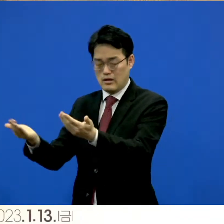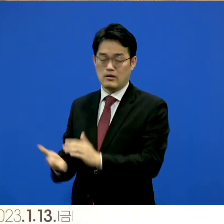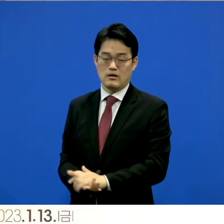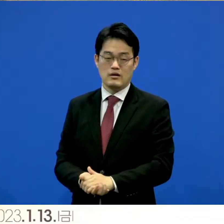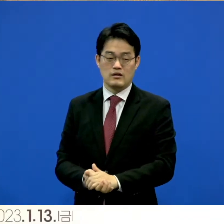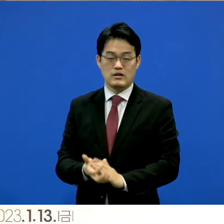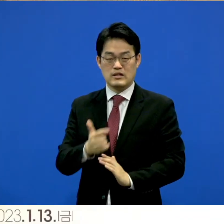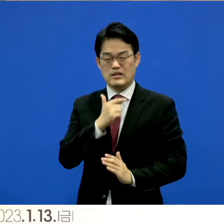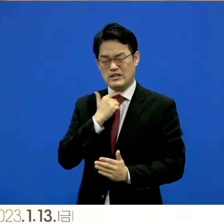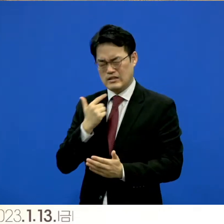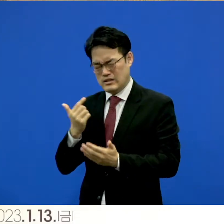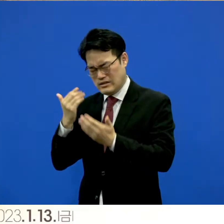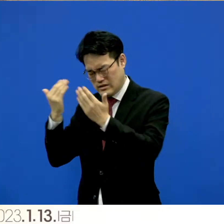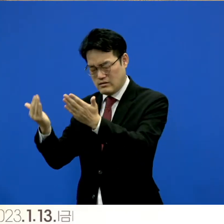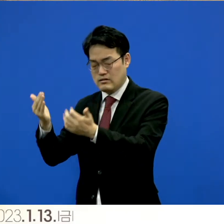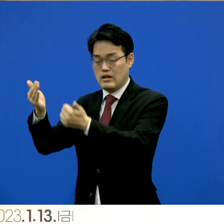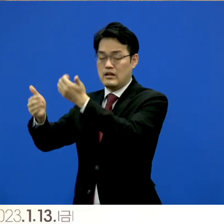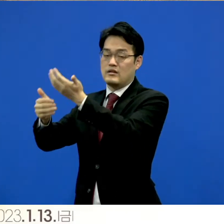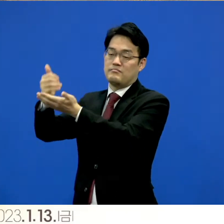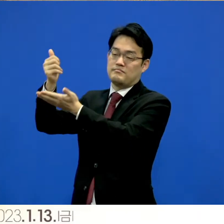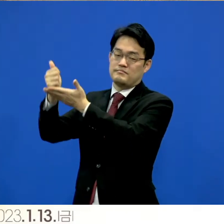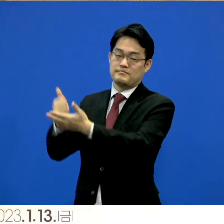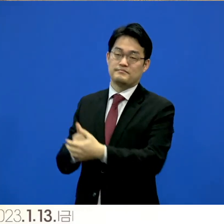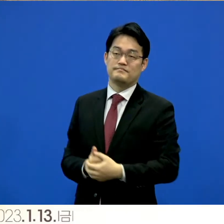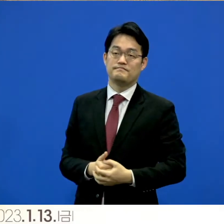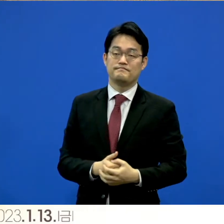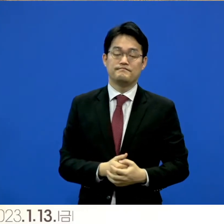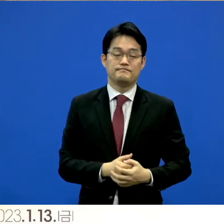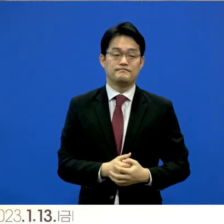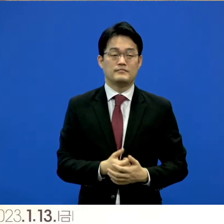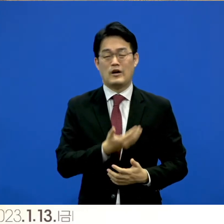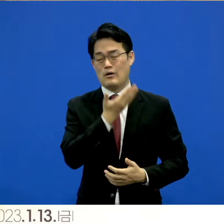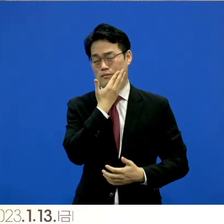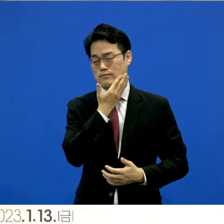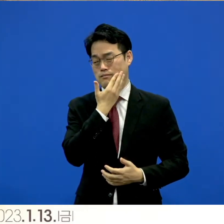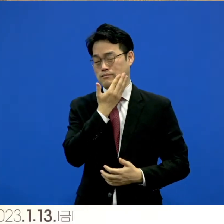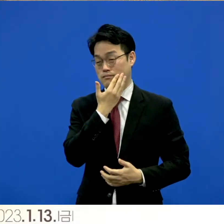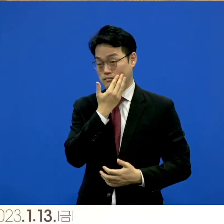세상에 그런 낭비가 어디 있습니까? 그런 낭비가 어디 있겠습니까?